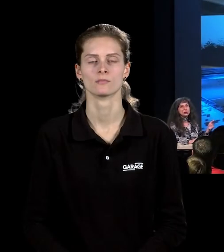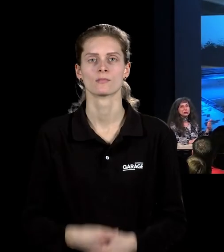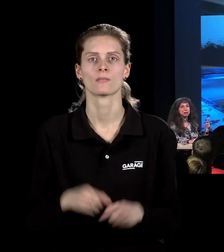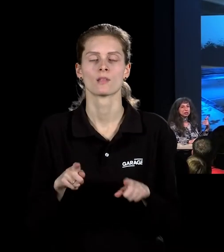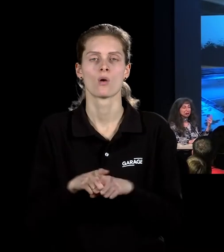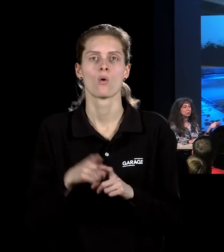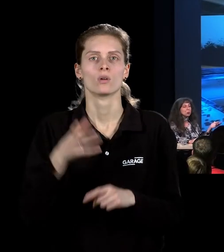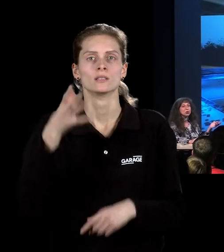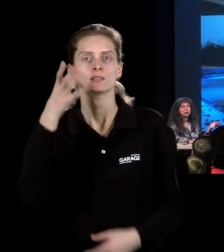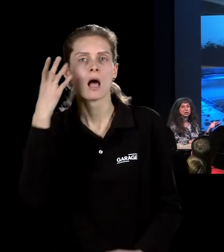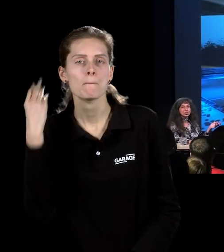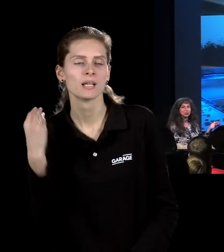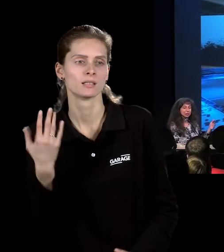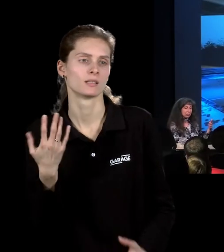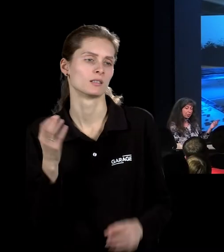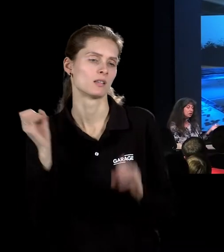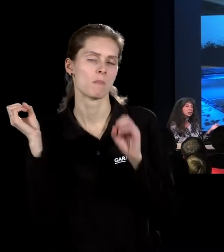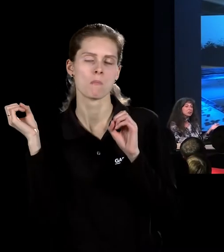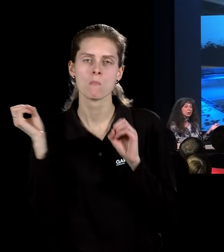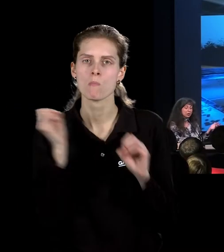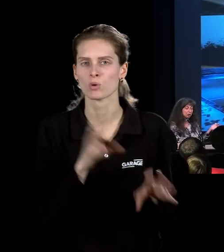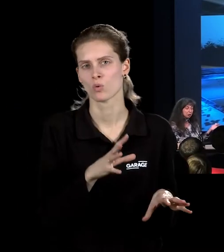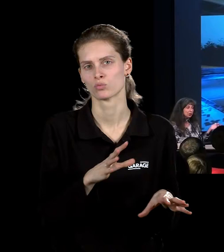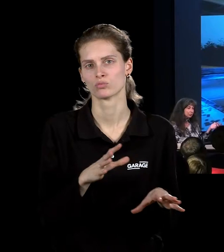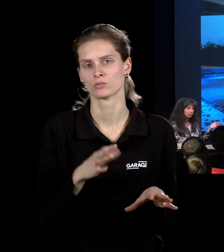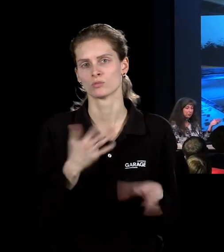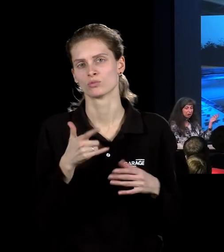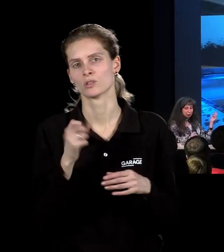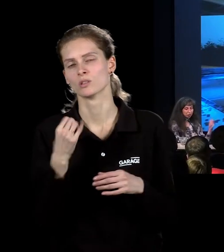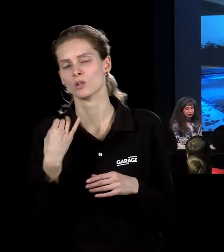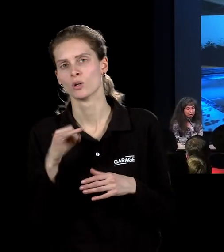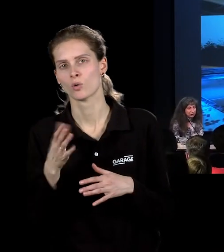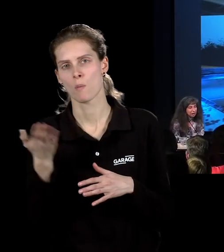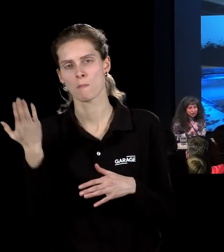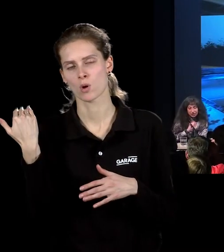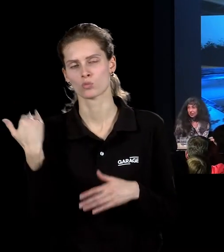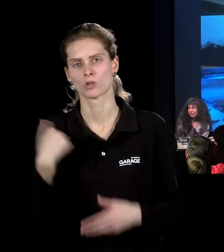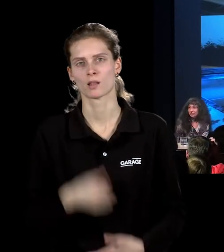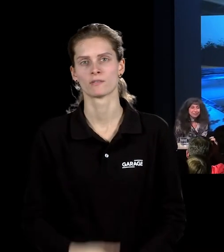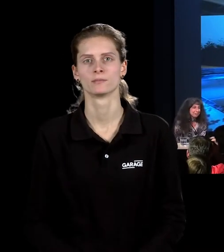самые забытые, заброшенные герои прошлого.